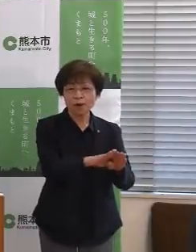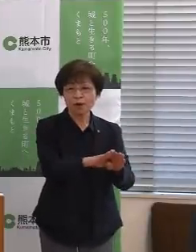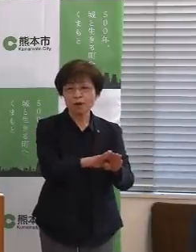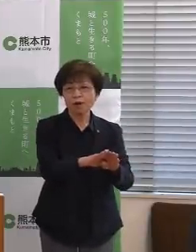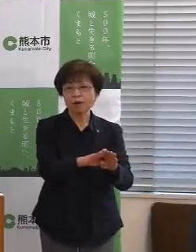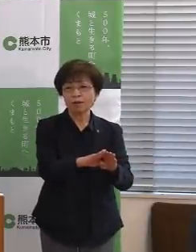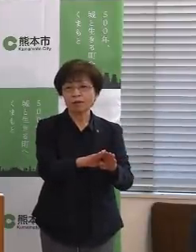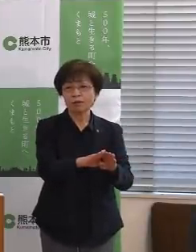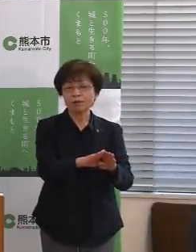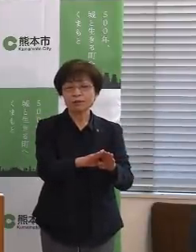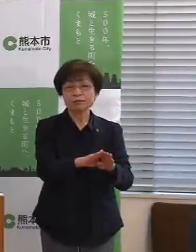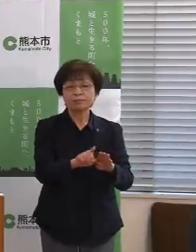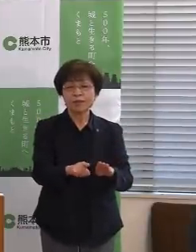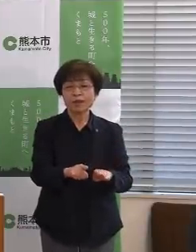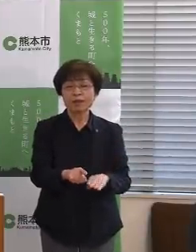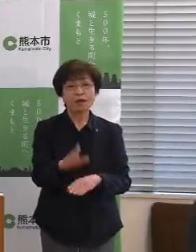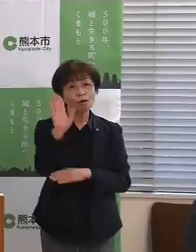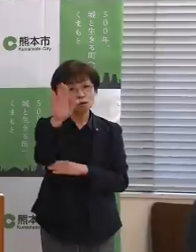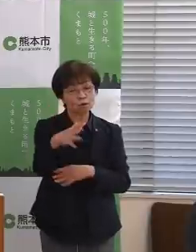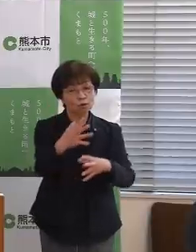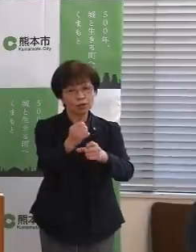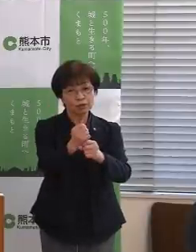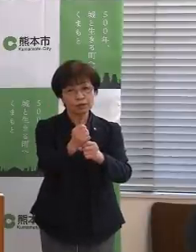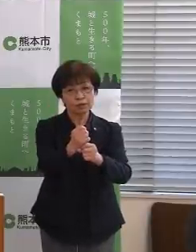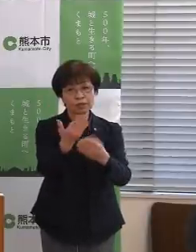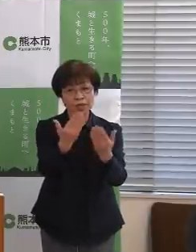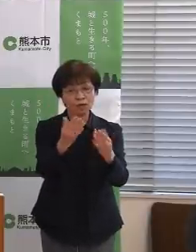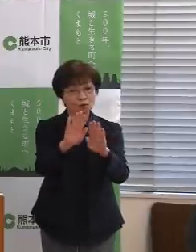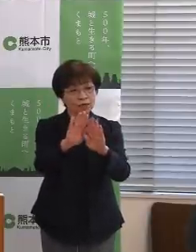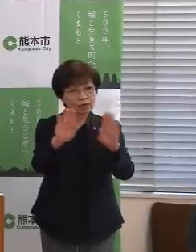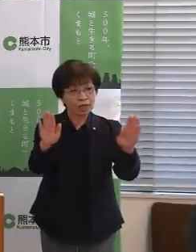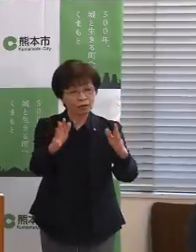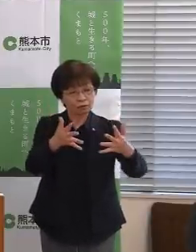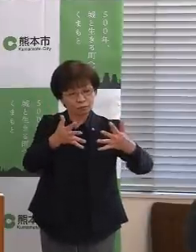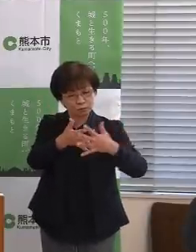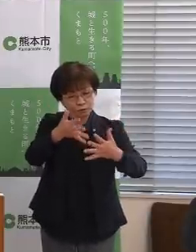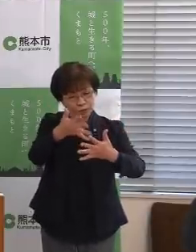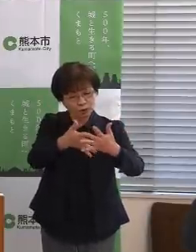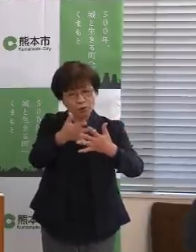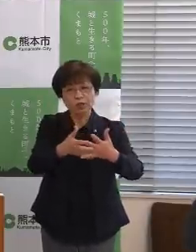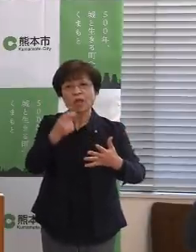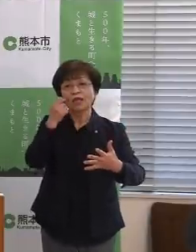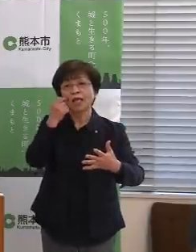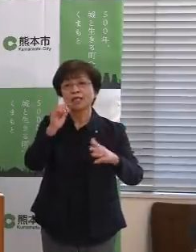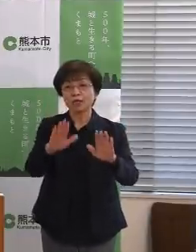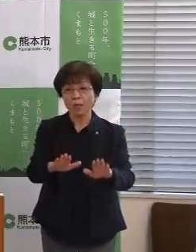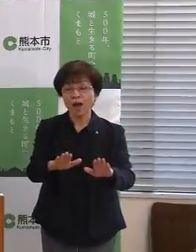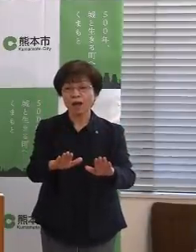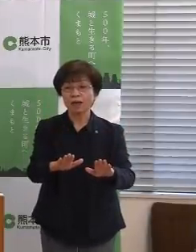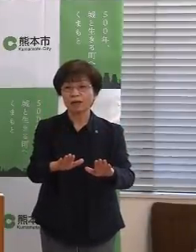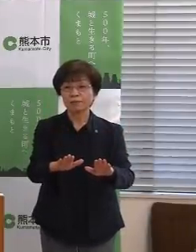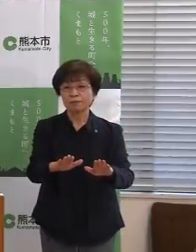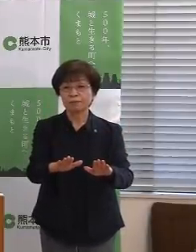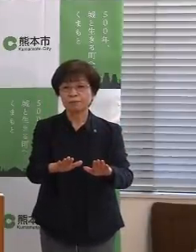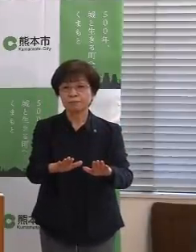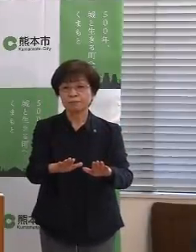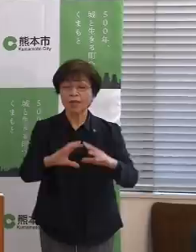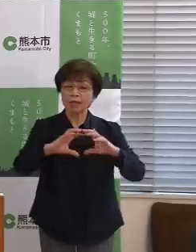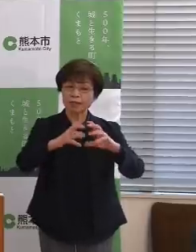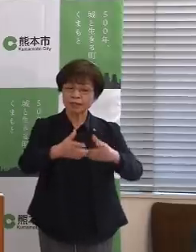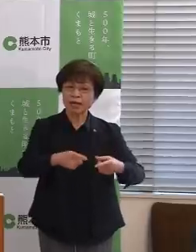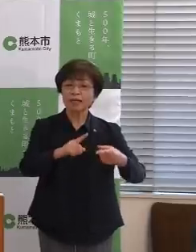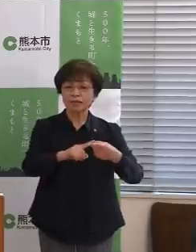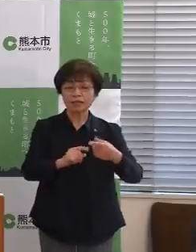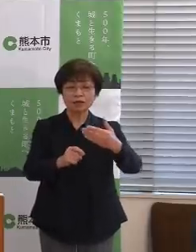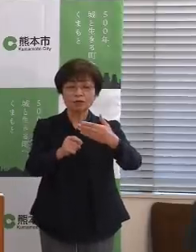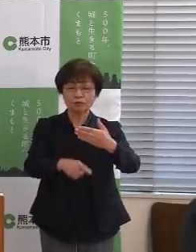も、いつ学校が再開するかを見通せないという状況の中では、この世界的に今9